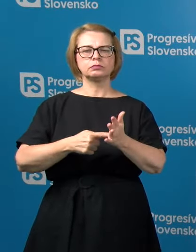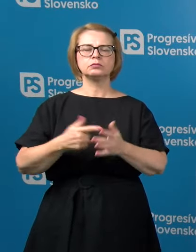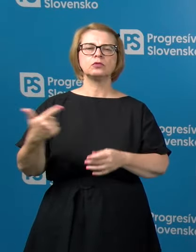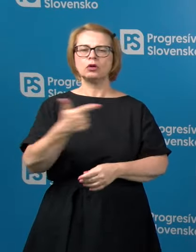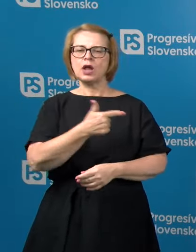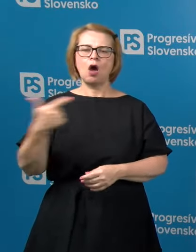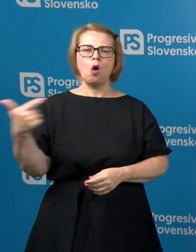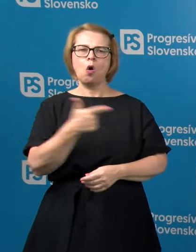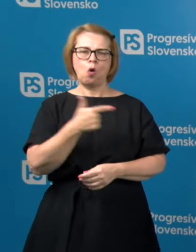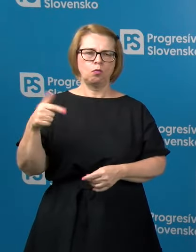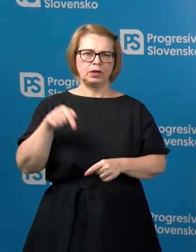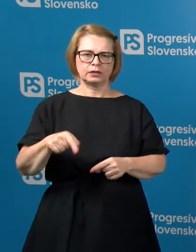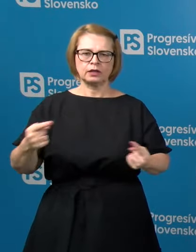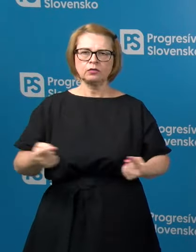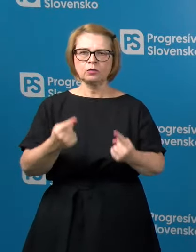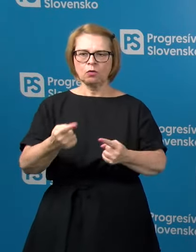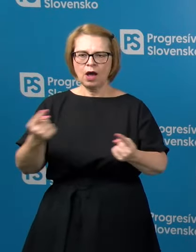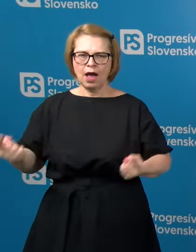tieto podujatia.